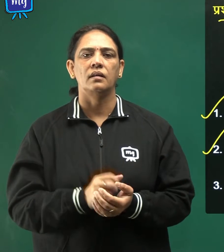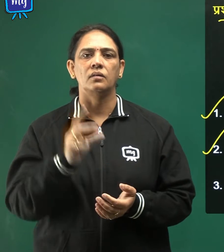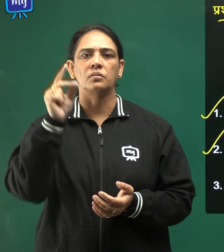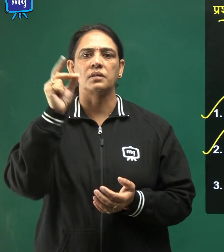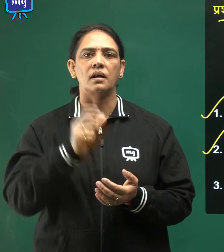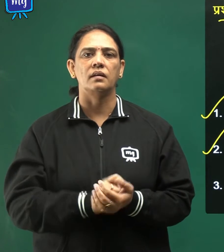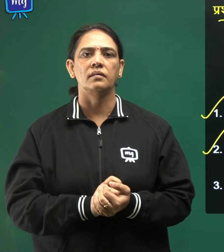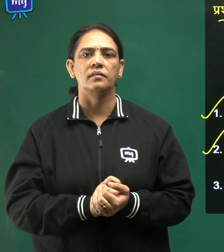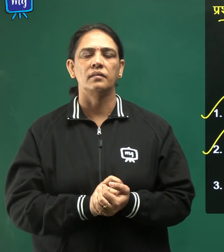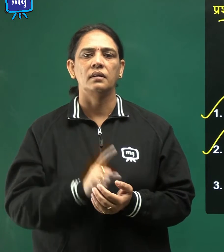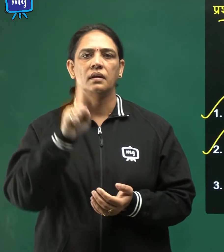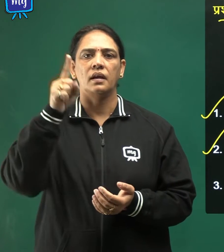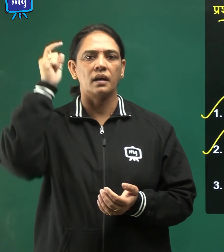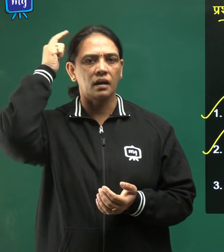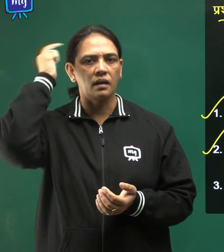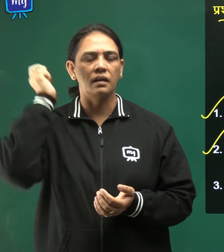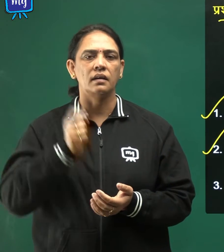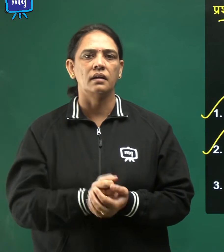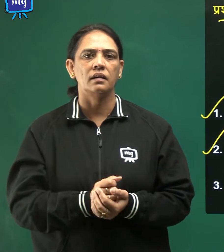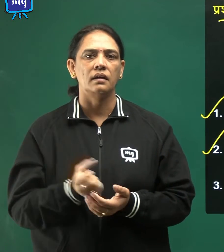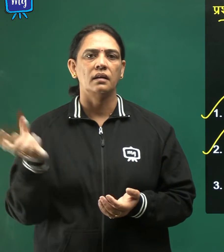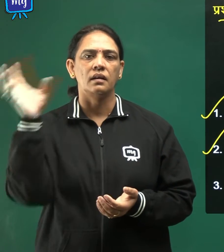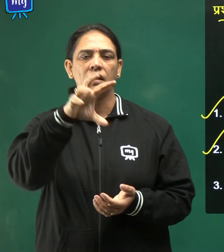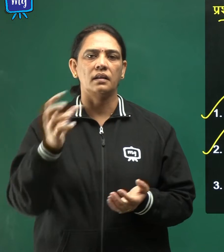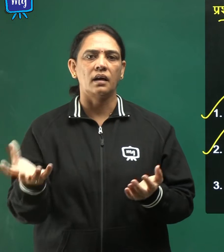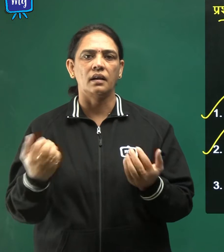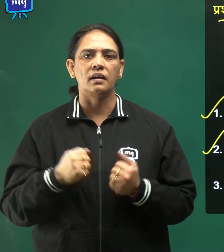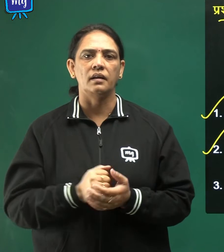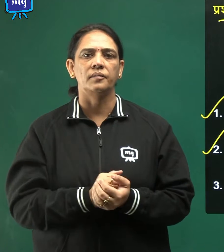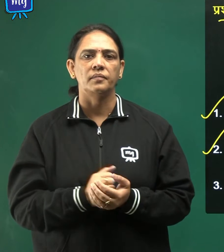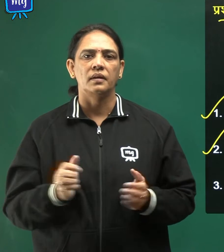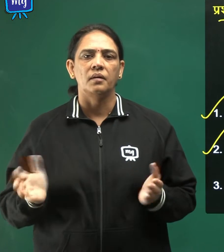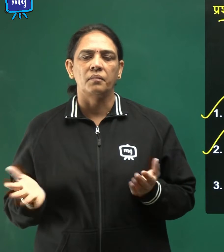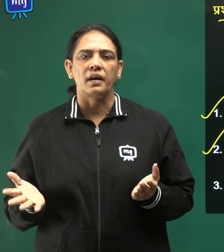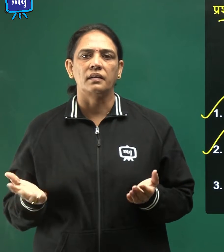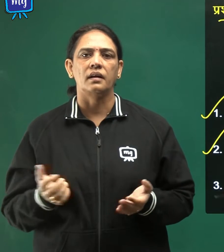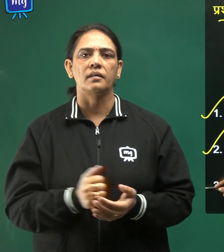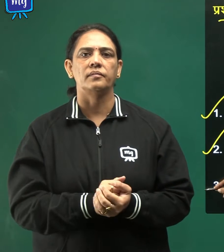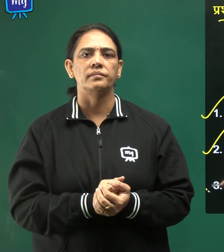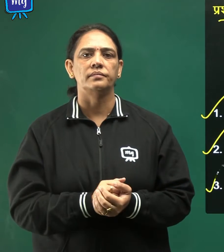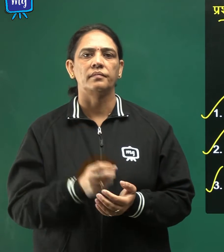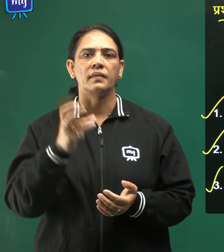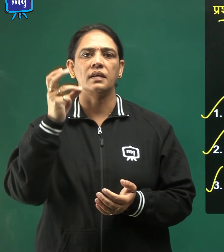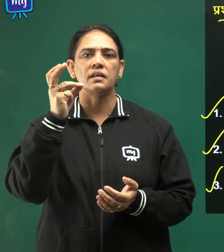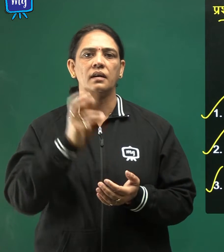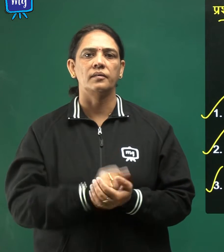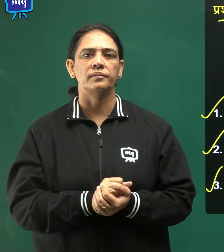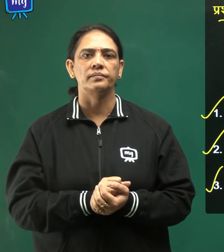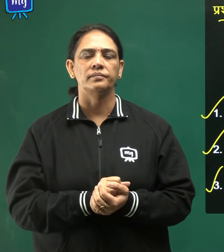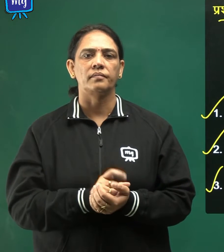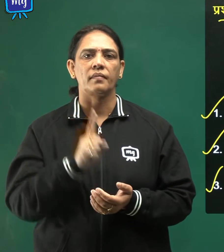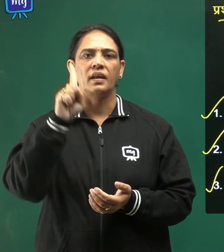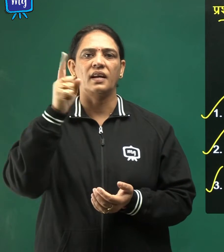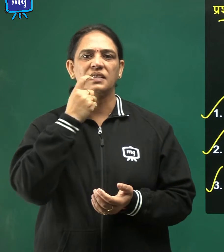दूसरा, एक काली गेंद आने की प्रायिकता। तीसरा,